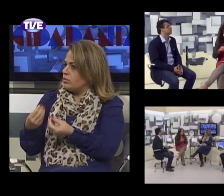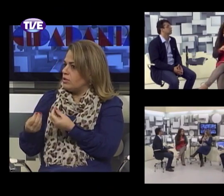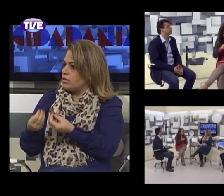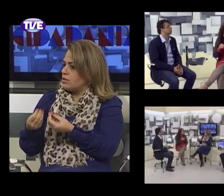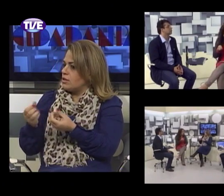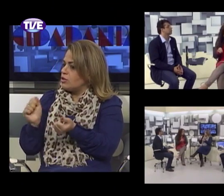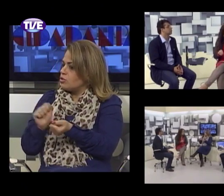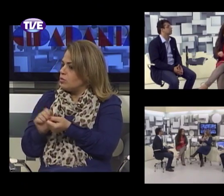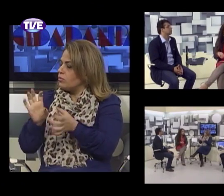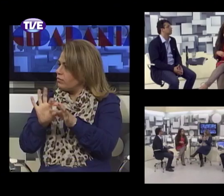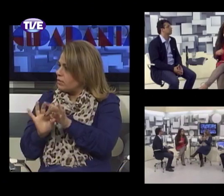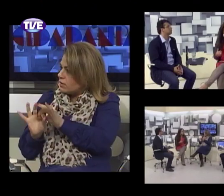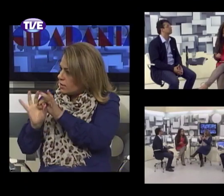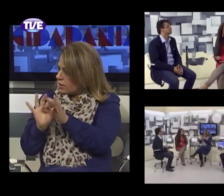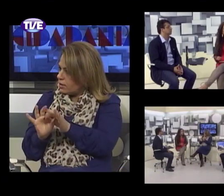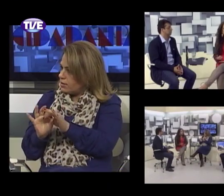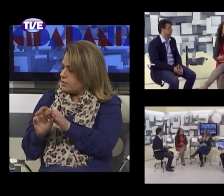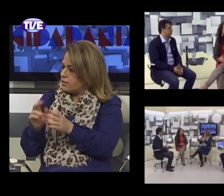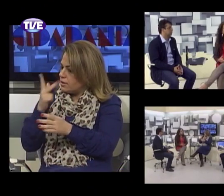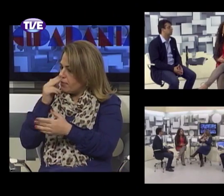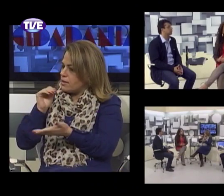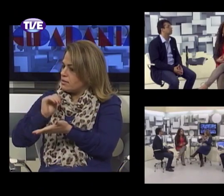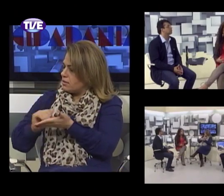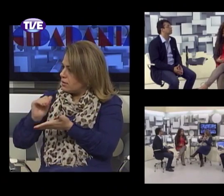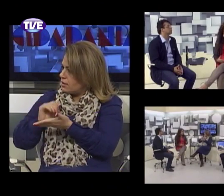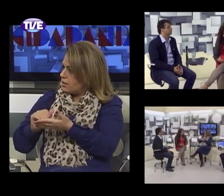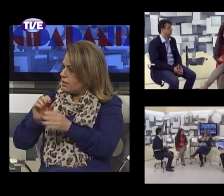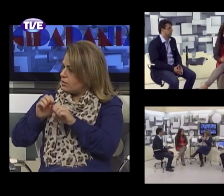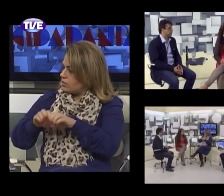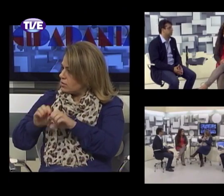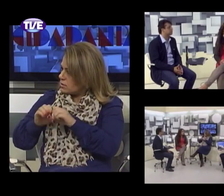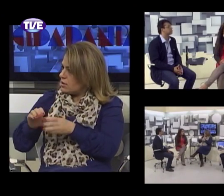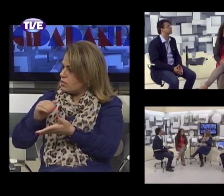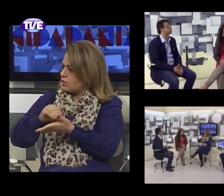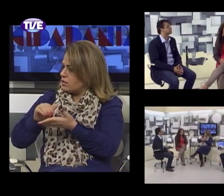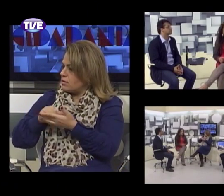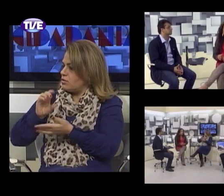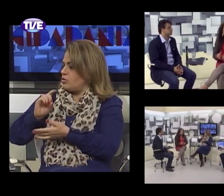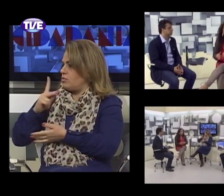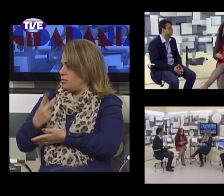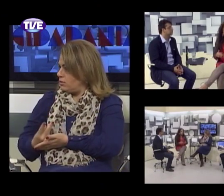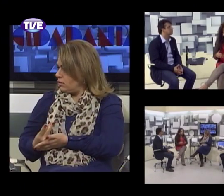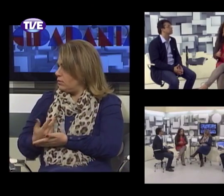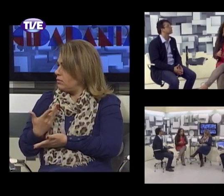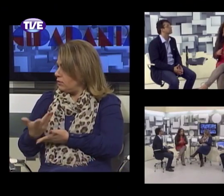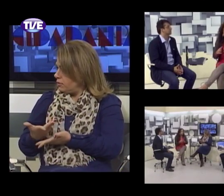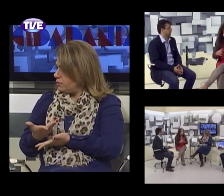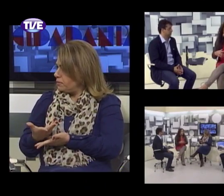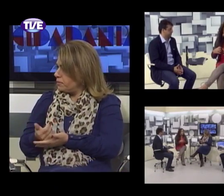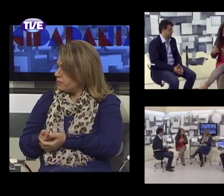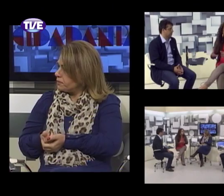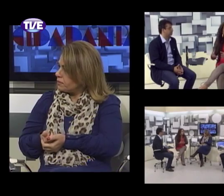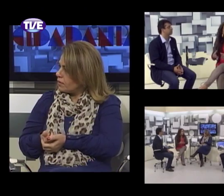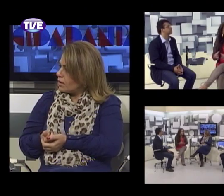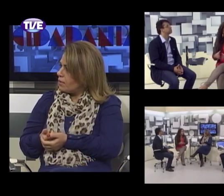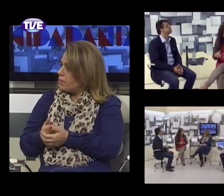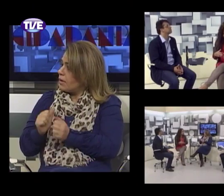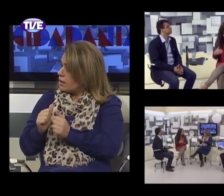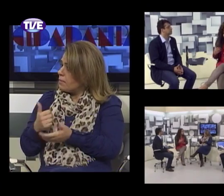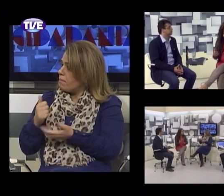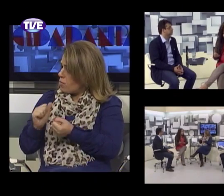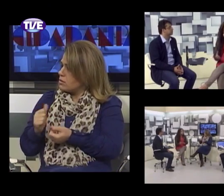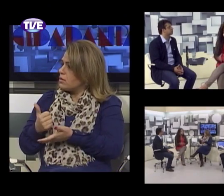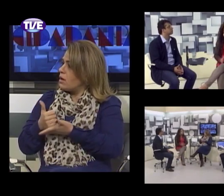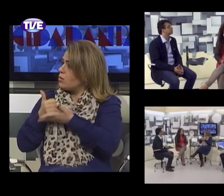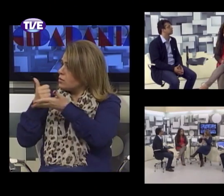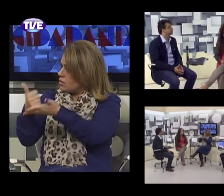com também os agentes públicos da Secretaria de Educação, da Secretaria de Direitos Humanos, para que a gente possa auxiliar o governo a